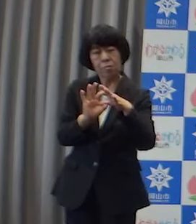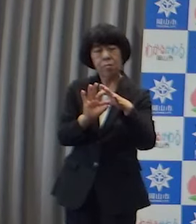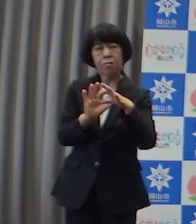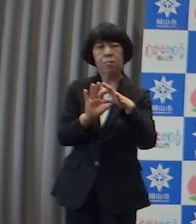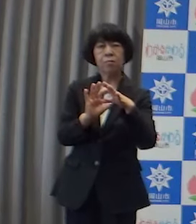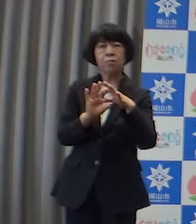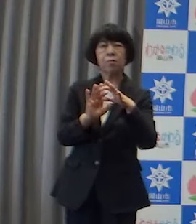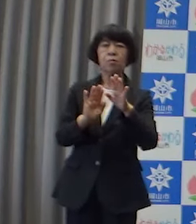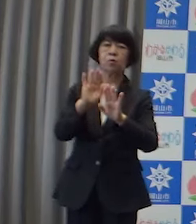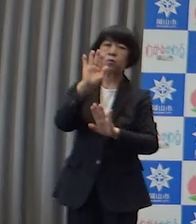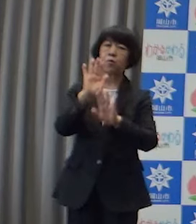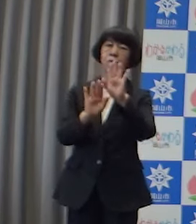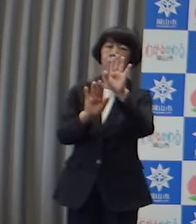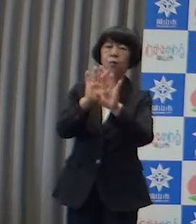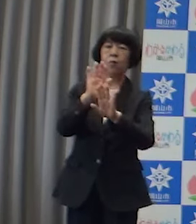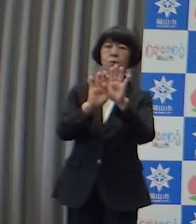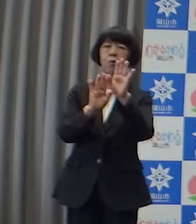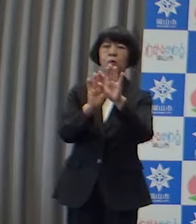ういう、